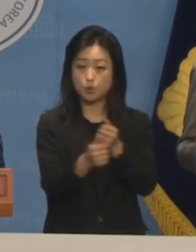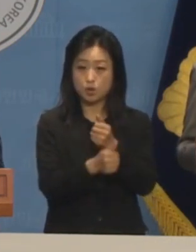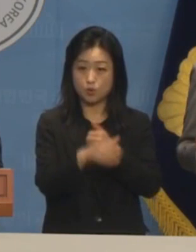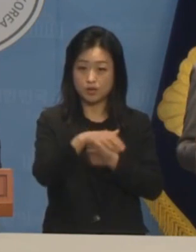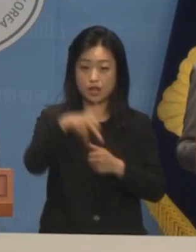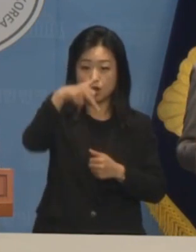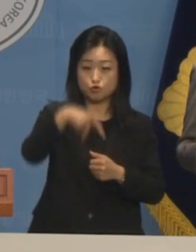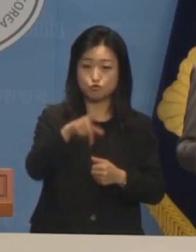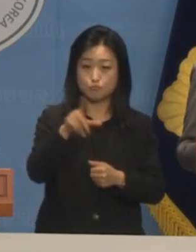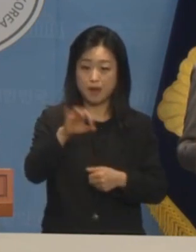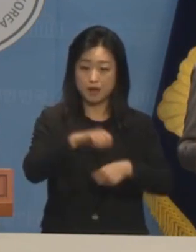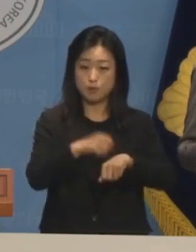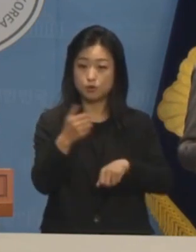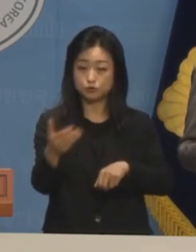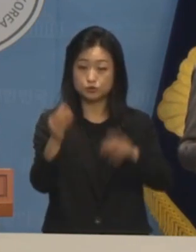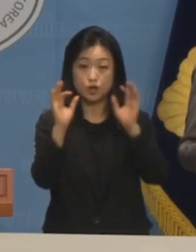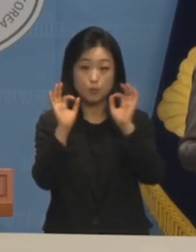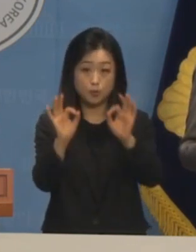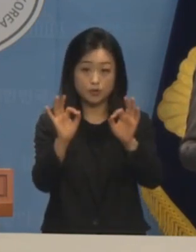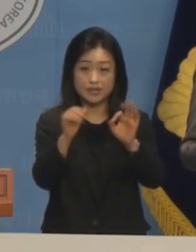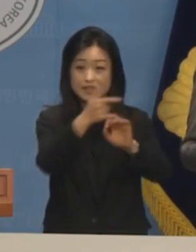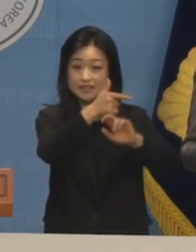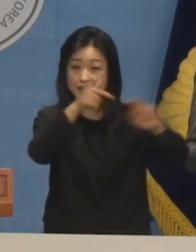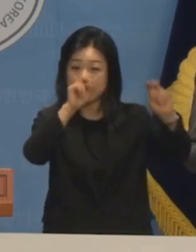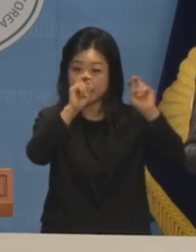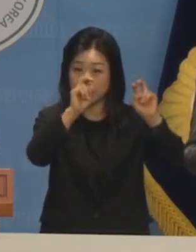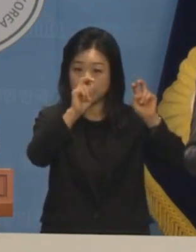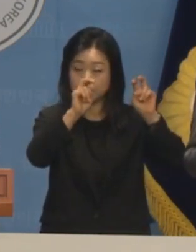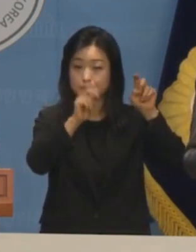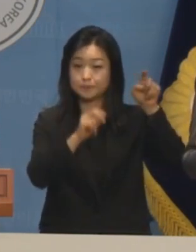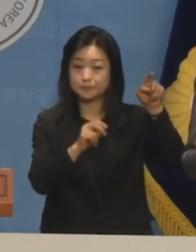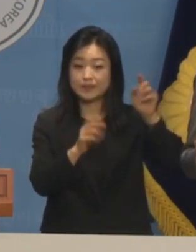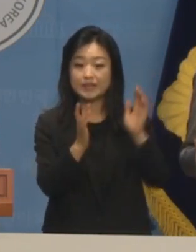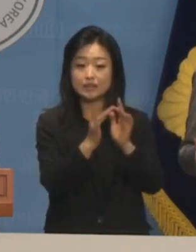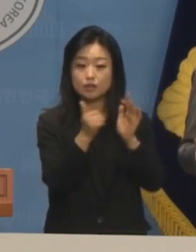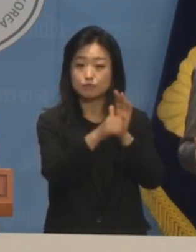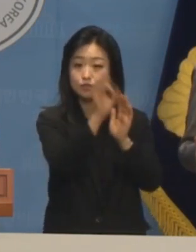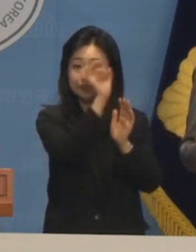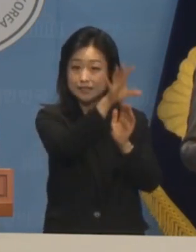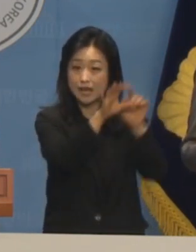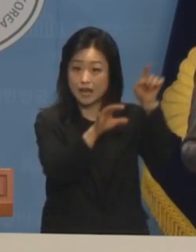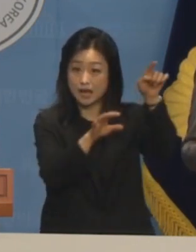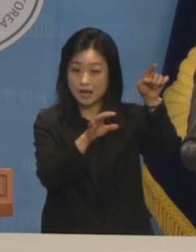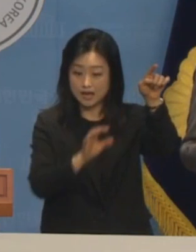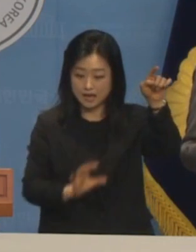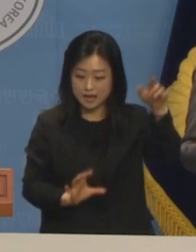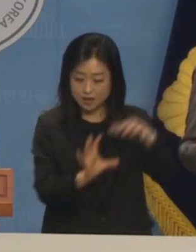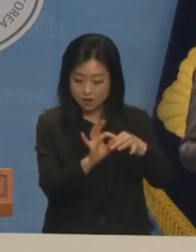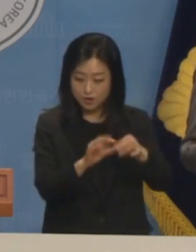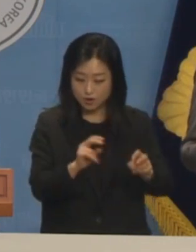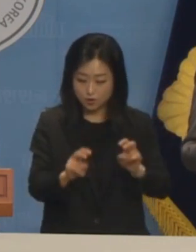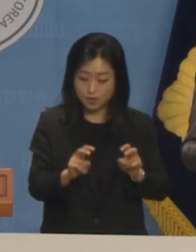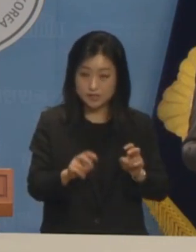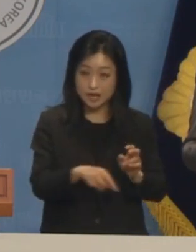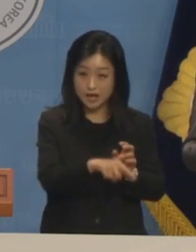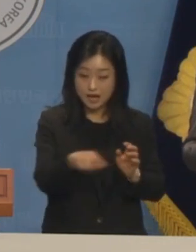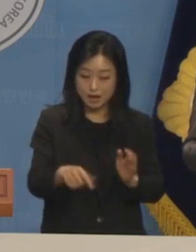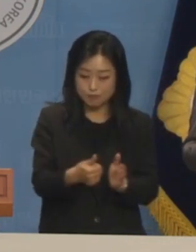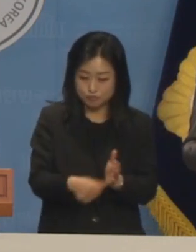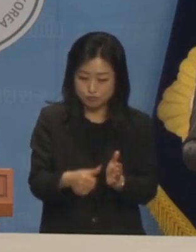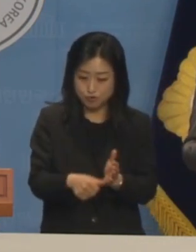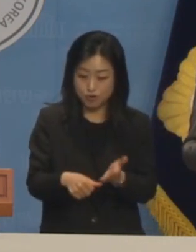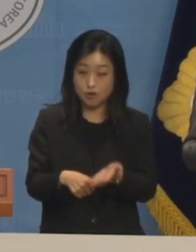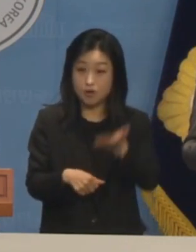과징금 부과에서 보듯이 일부 대형 업체들은 온라인 플랫폼을 통해 타인의 물건을 거래하면서 자사의